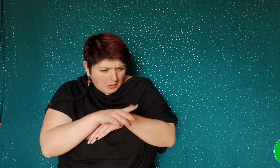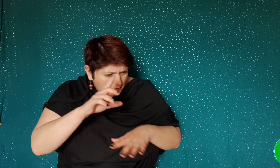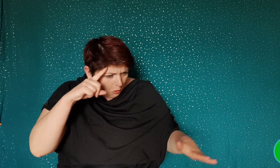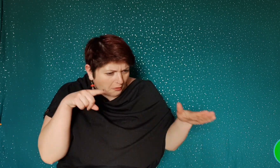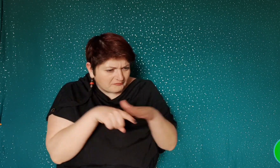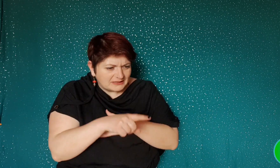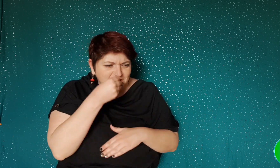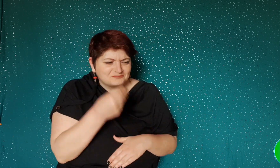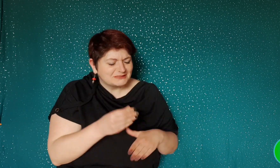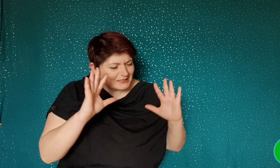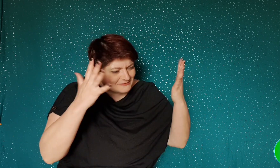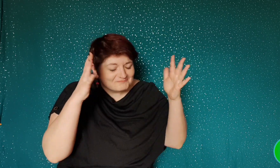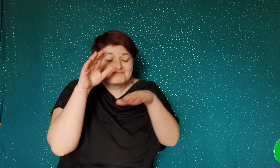Comment l'as-tu deviné, dit grand-père.